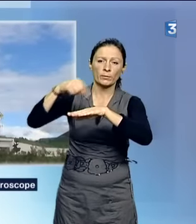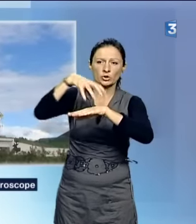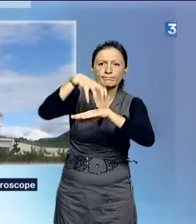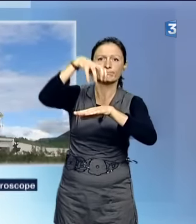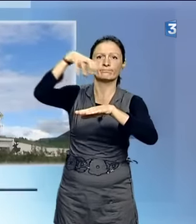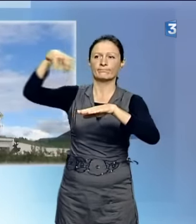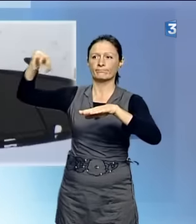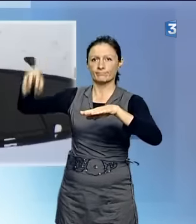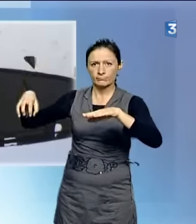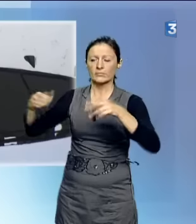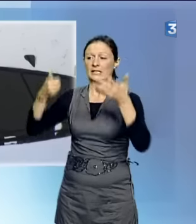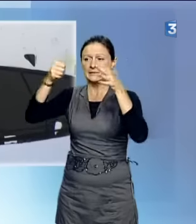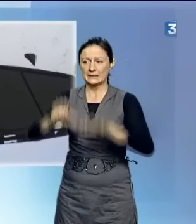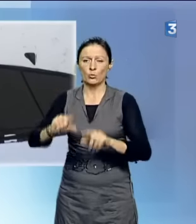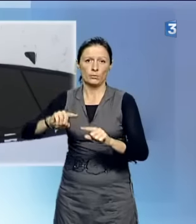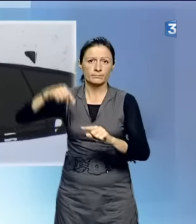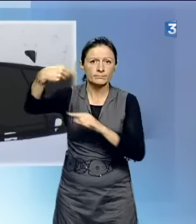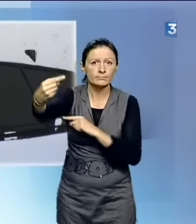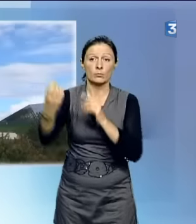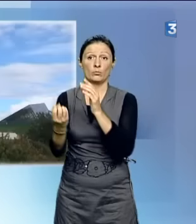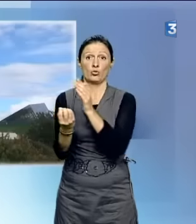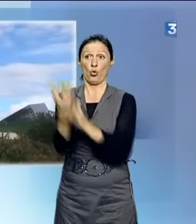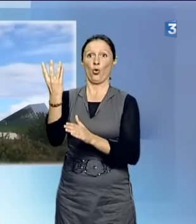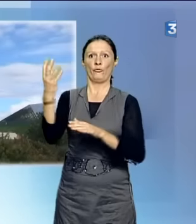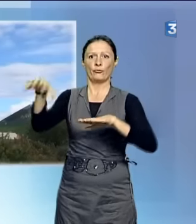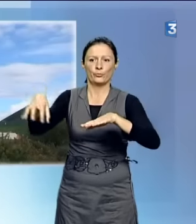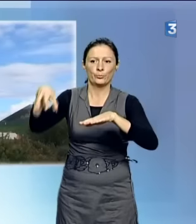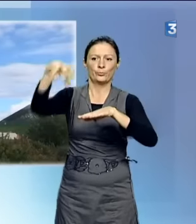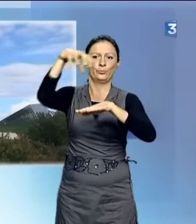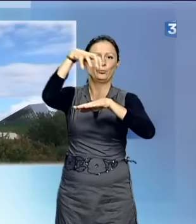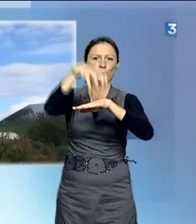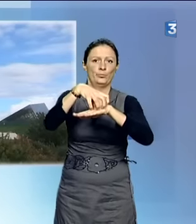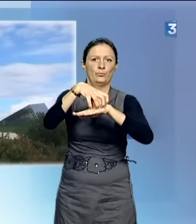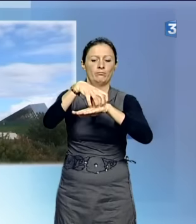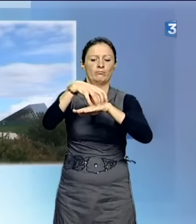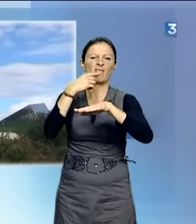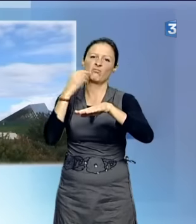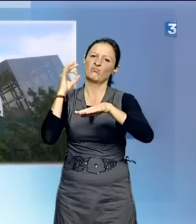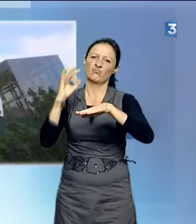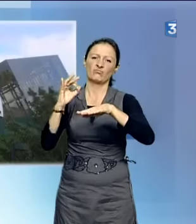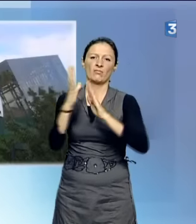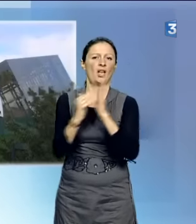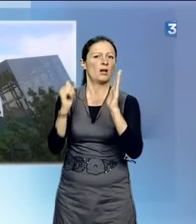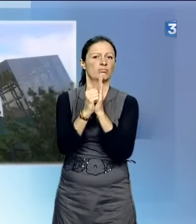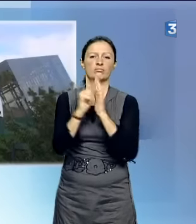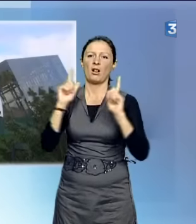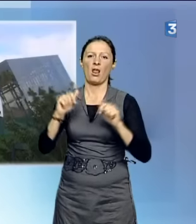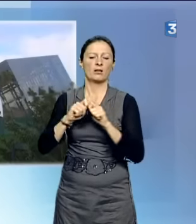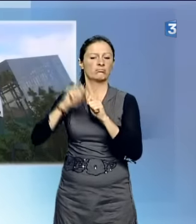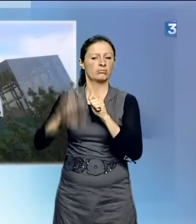pour laisser place dans six mois à une autre sphère, toute neuve. L'emblème restera donc à jamais.